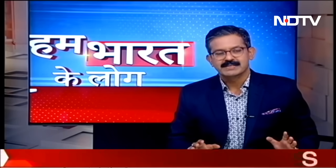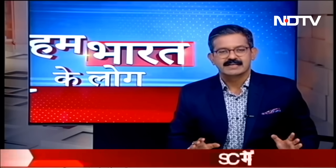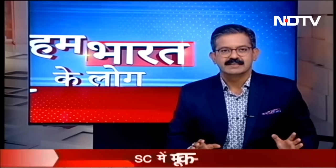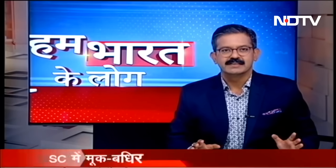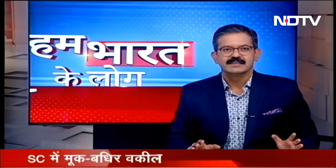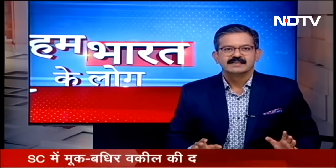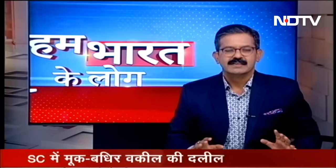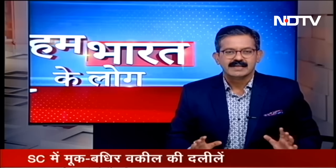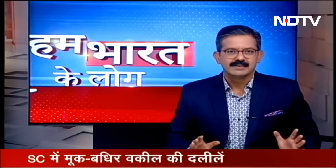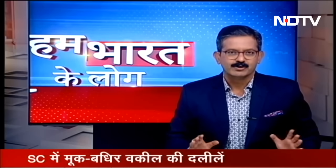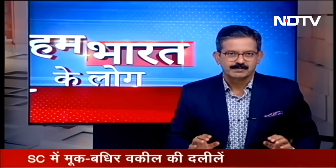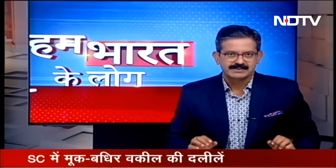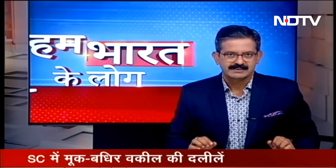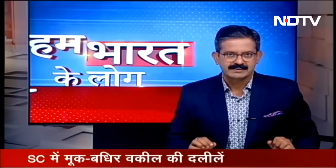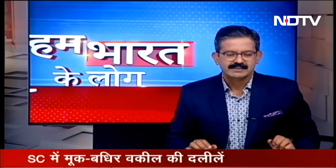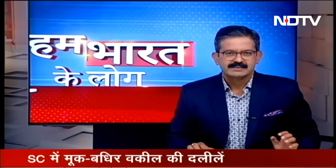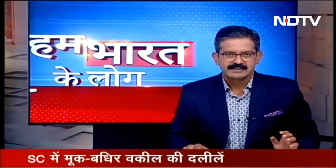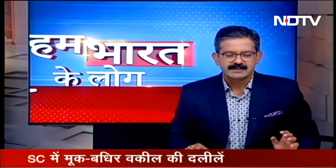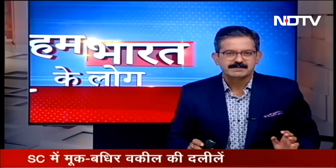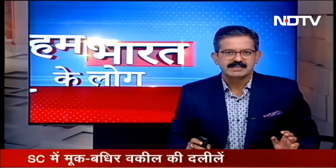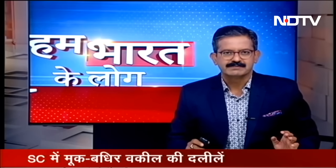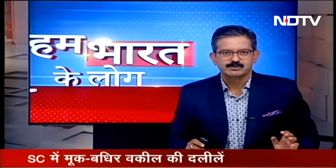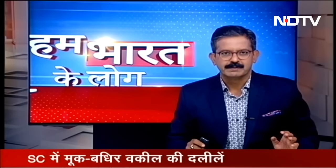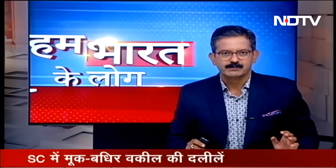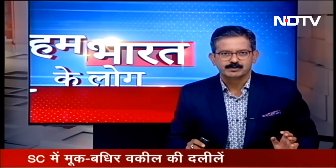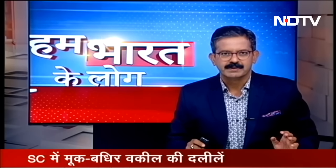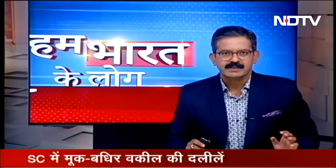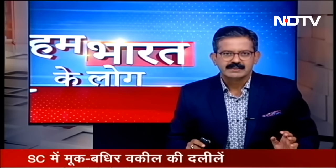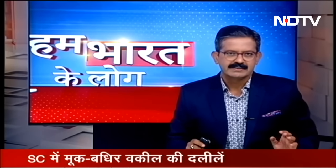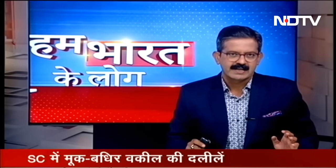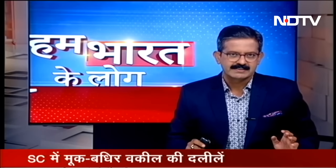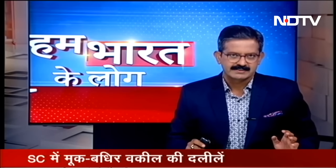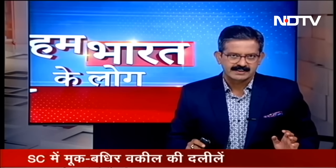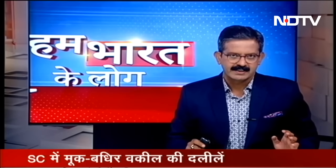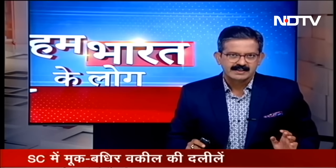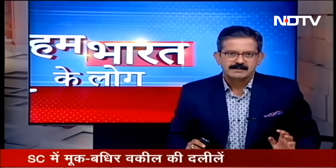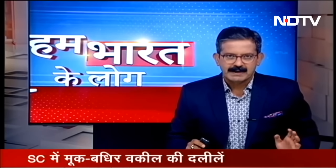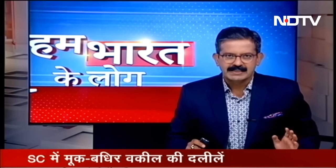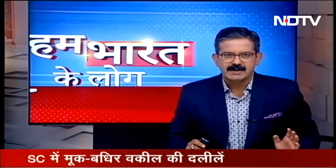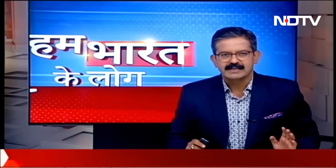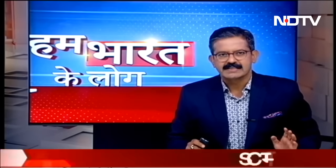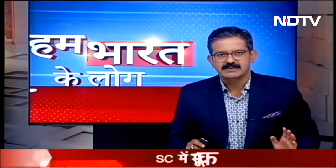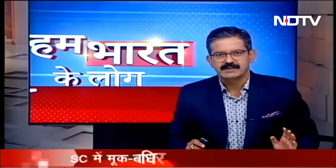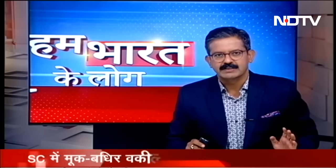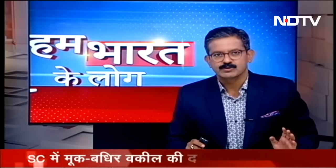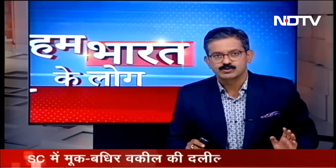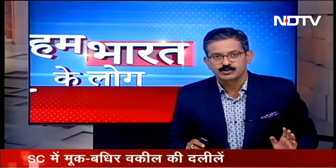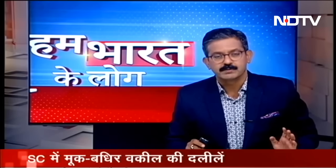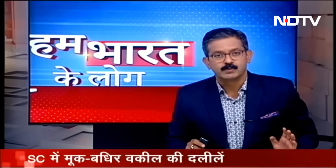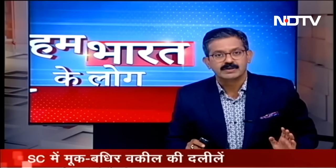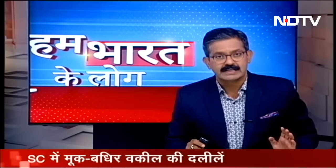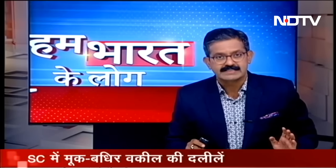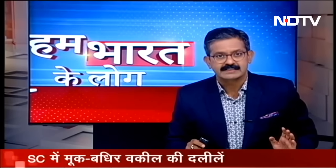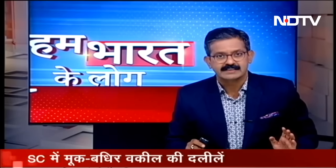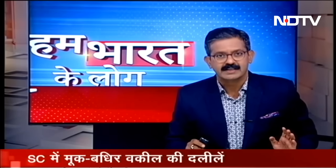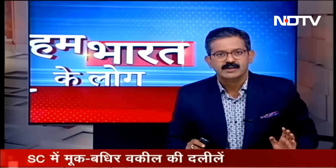बातों में अचानक ही नए नए रिकॉर्ड बन जाते हैं। दरअसल पिछले हफ्ते सुप्रीम कोर्ट में इतिहास रचा गया। पहली बार एक ऐसी वकील जो सुन और